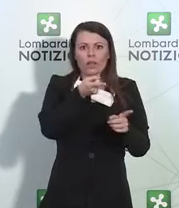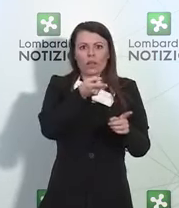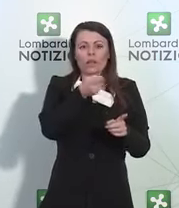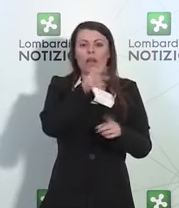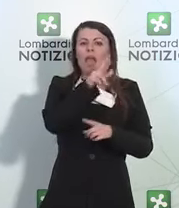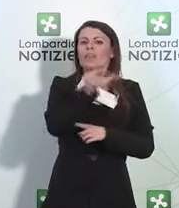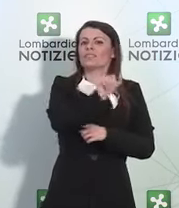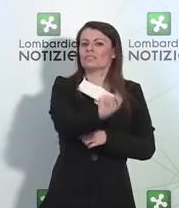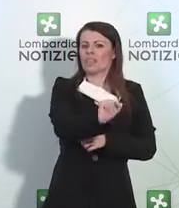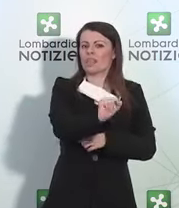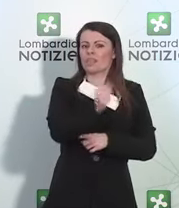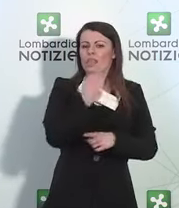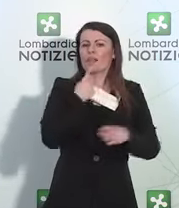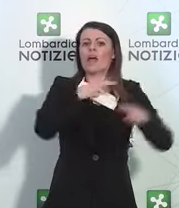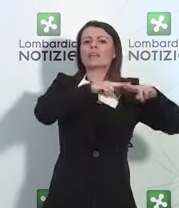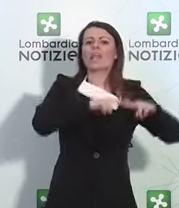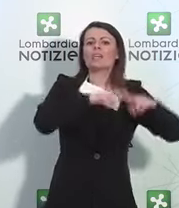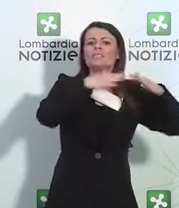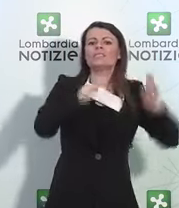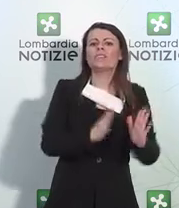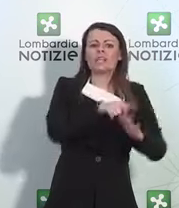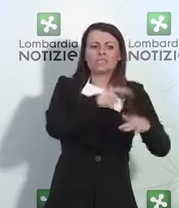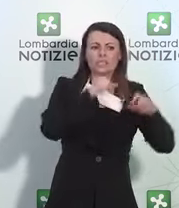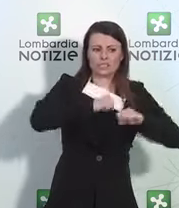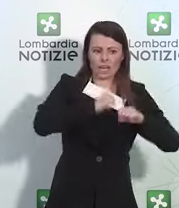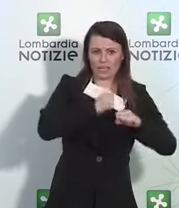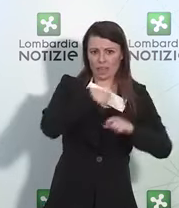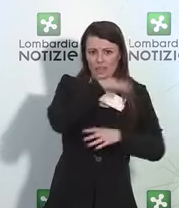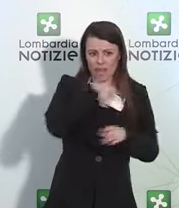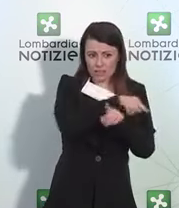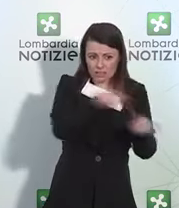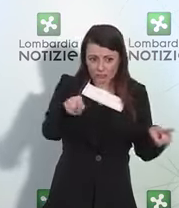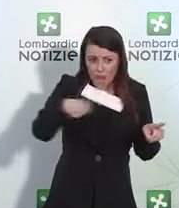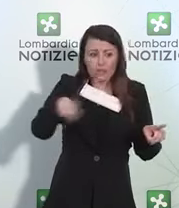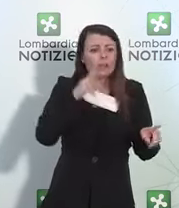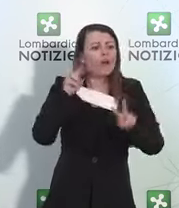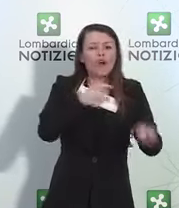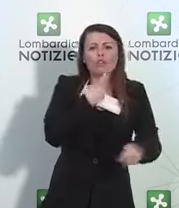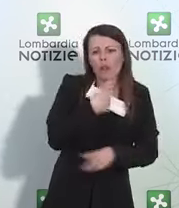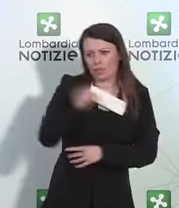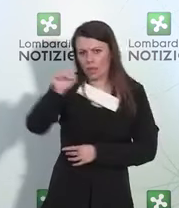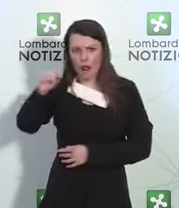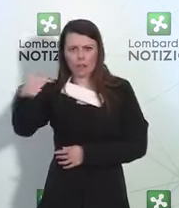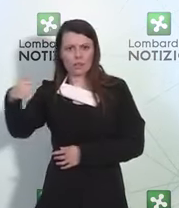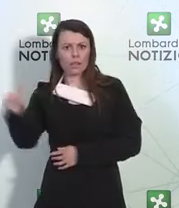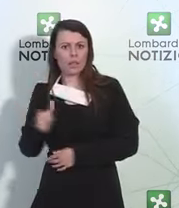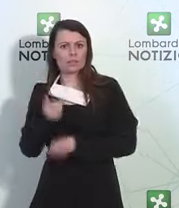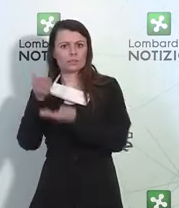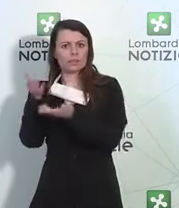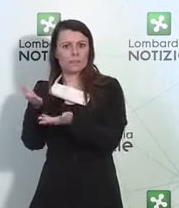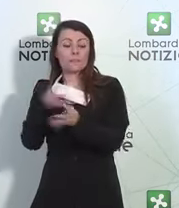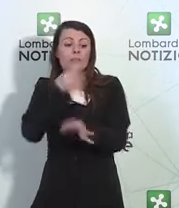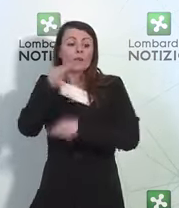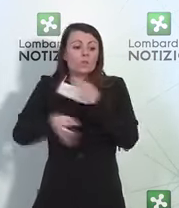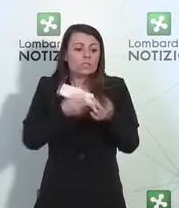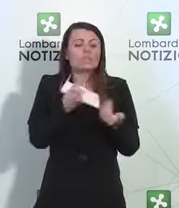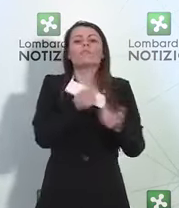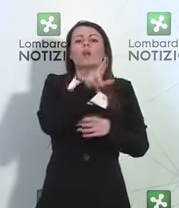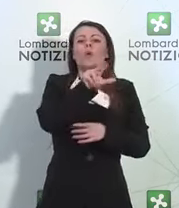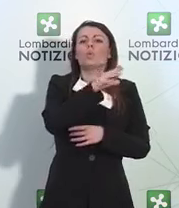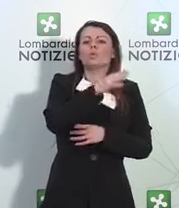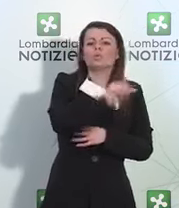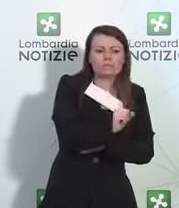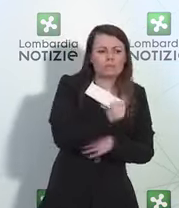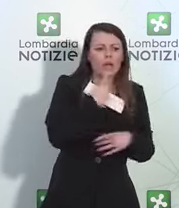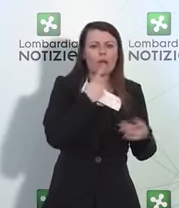residenze sanitarie per gli anziani e controllato da trieste per quegli esami vengono rivolti dai usca o da